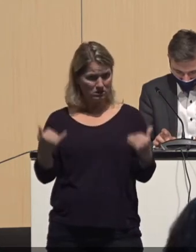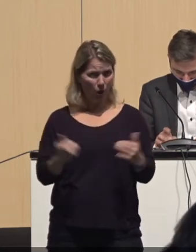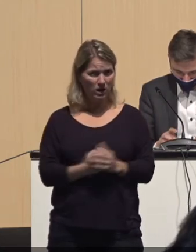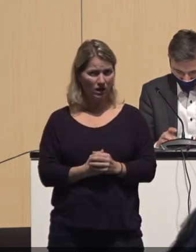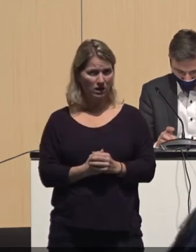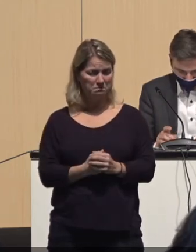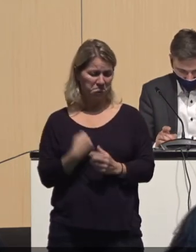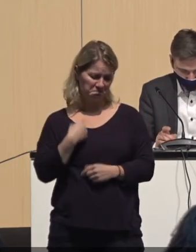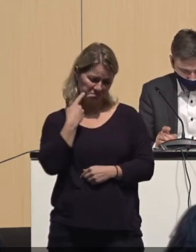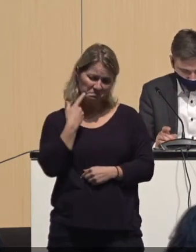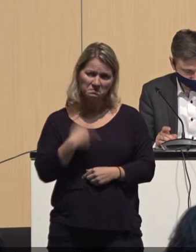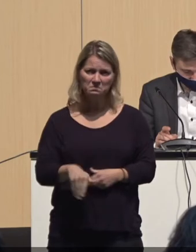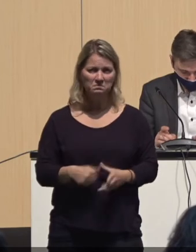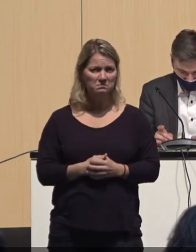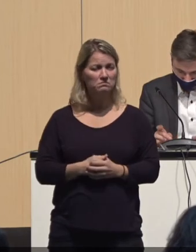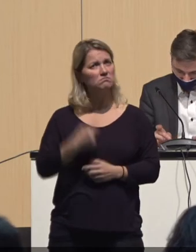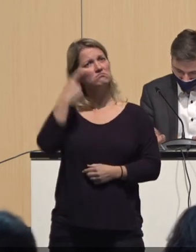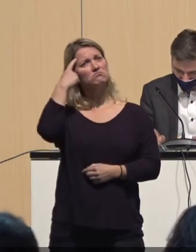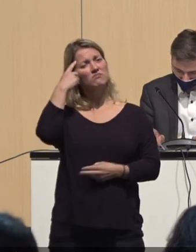zu erwarten, wenn man realistisch